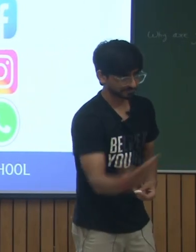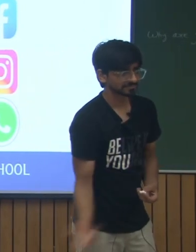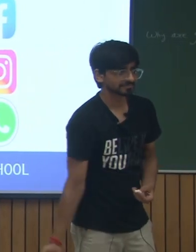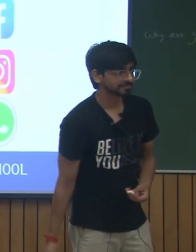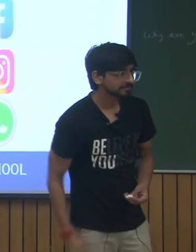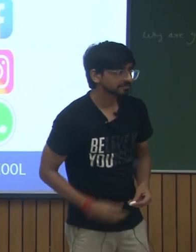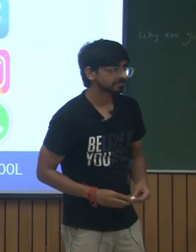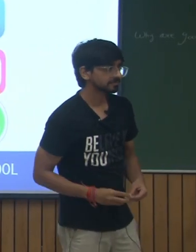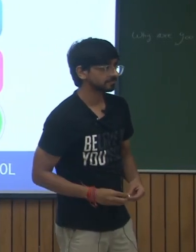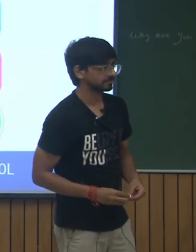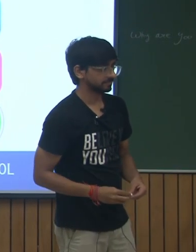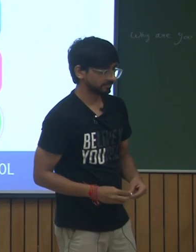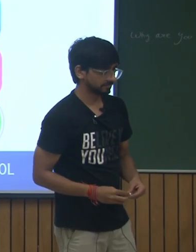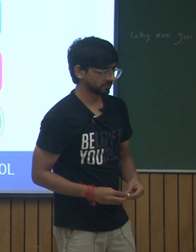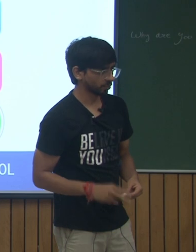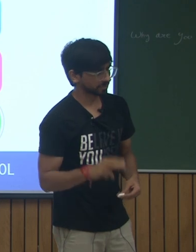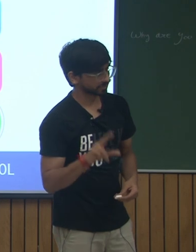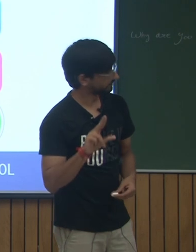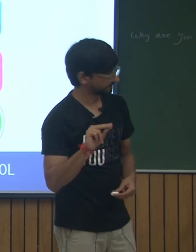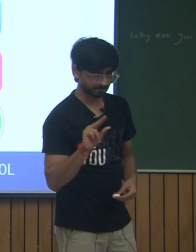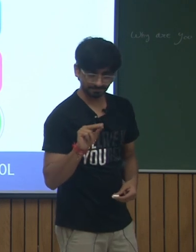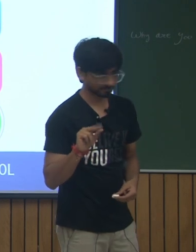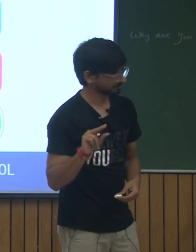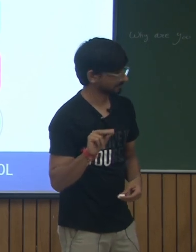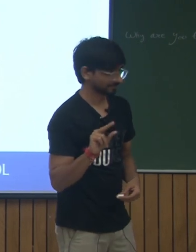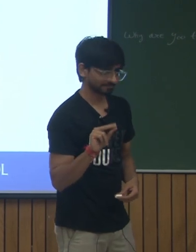So when do we say this? Don't.